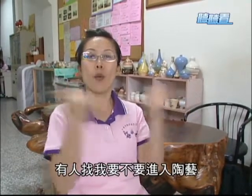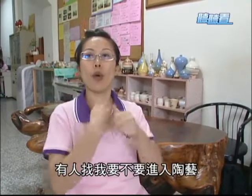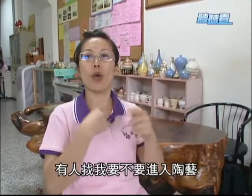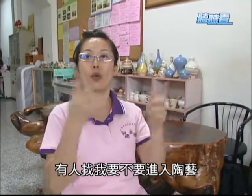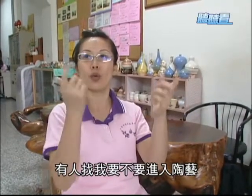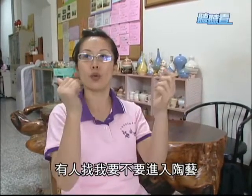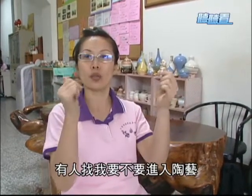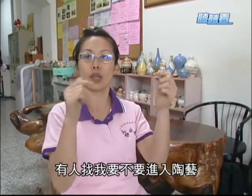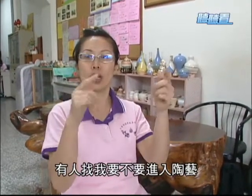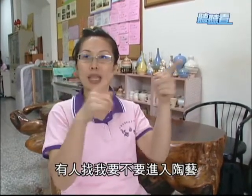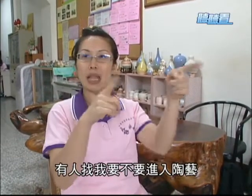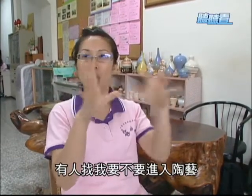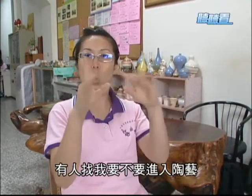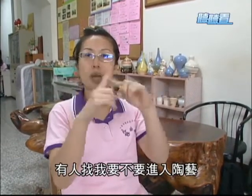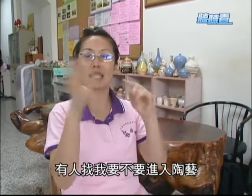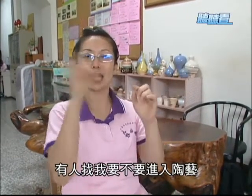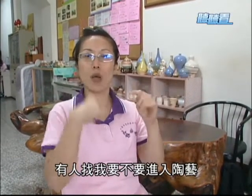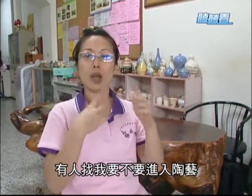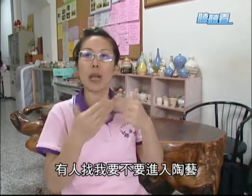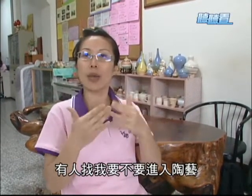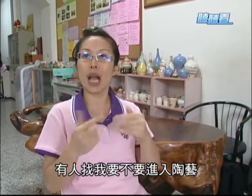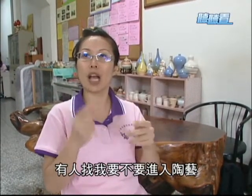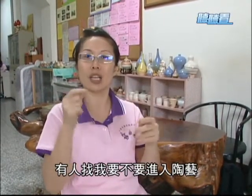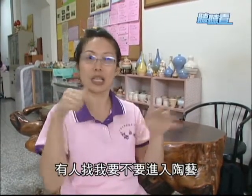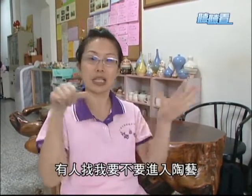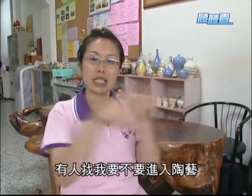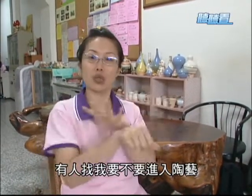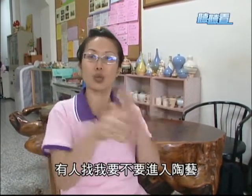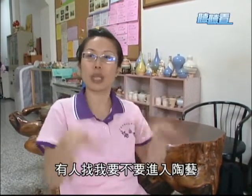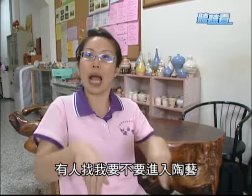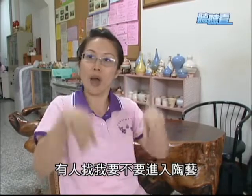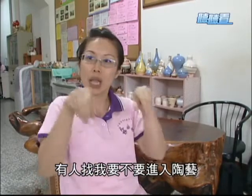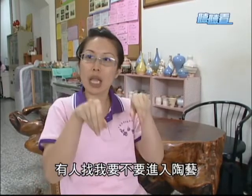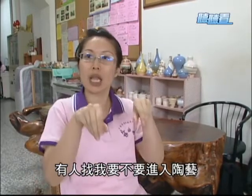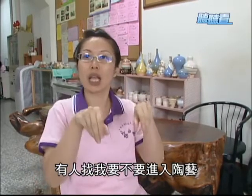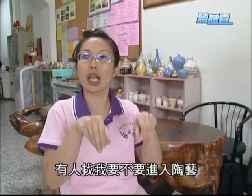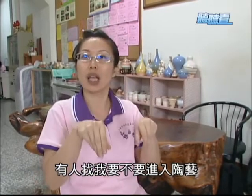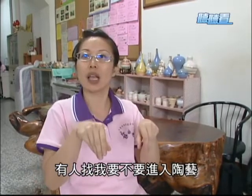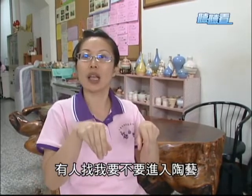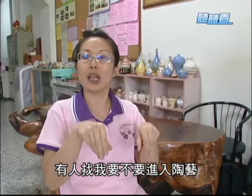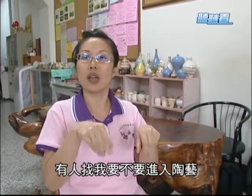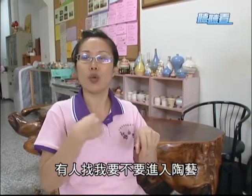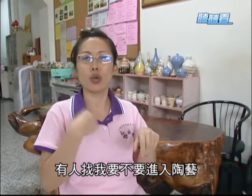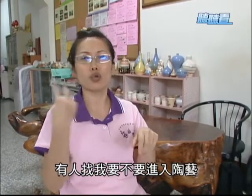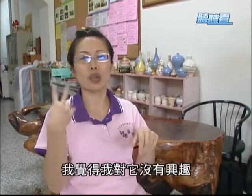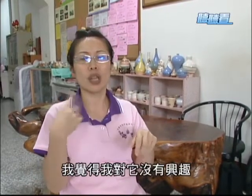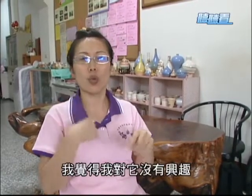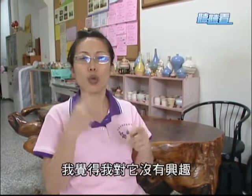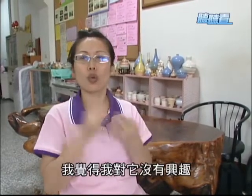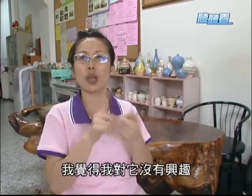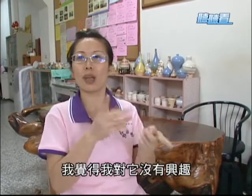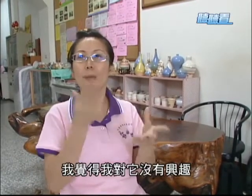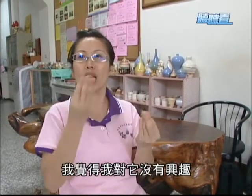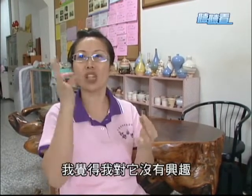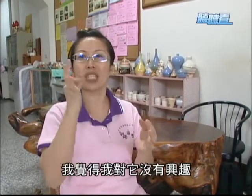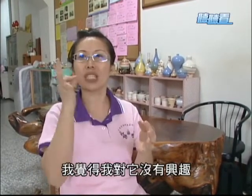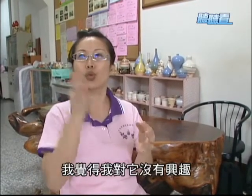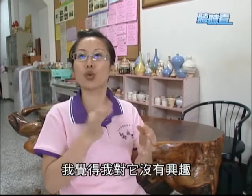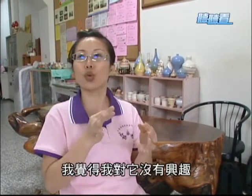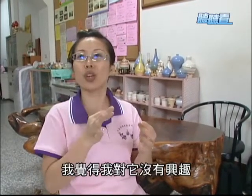那我，后来叫我要不要欺负大力？我觉得我对没有欺负，我